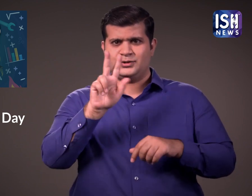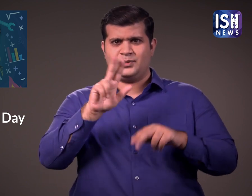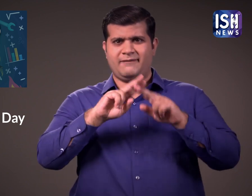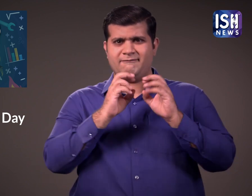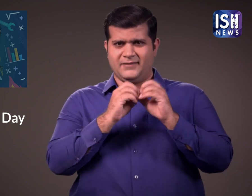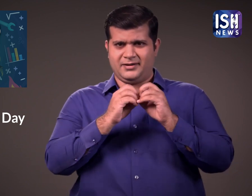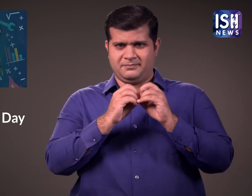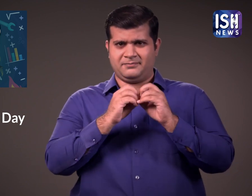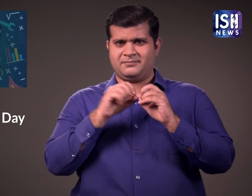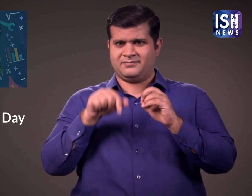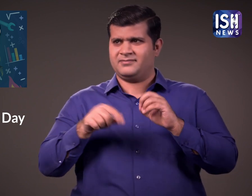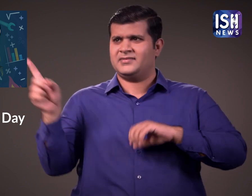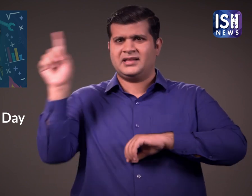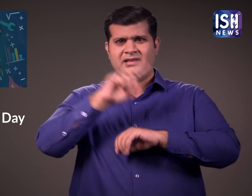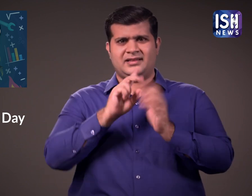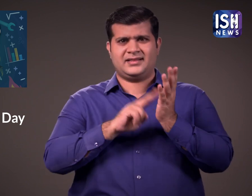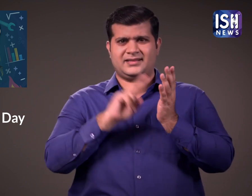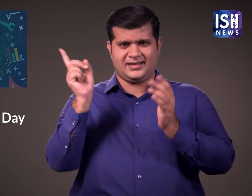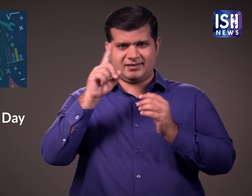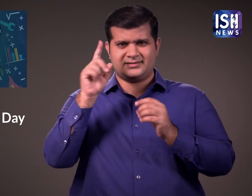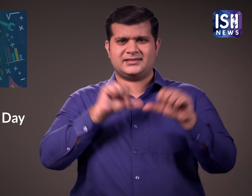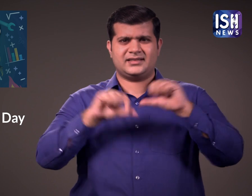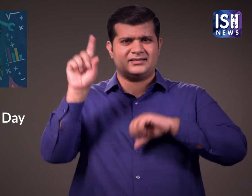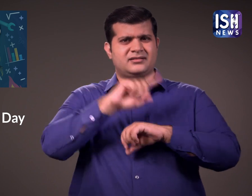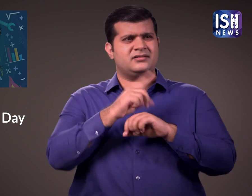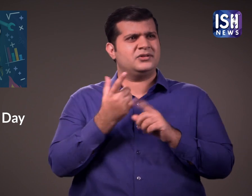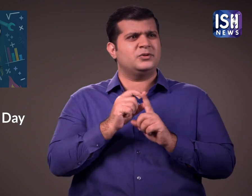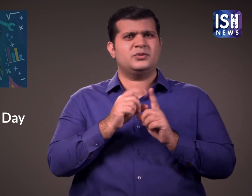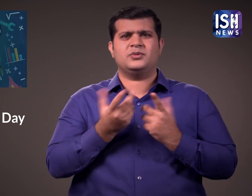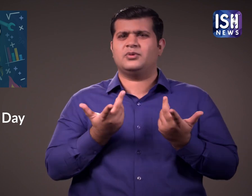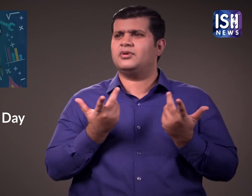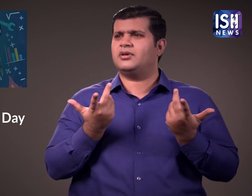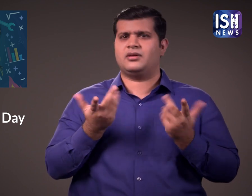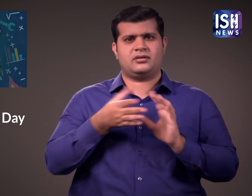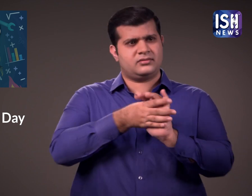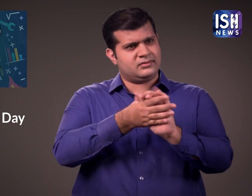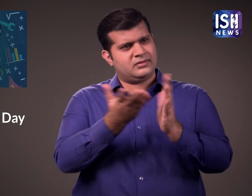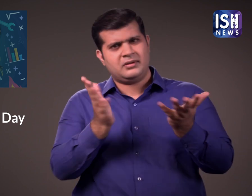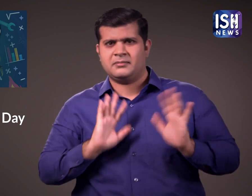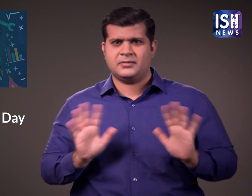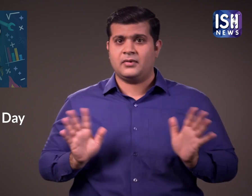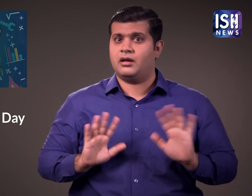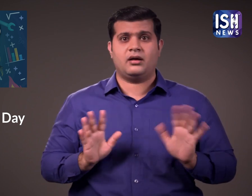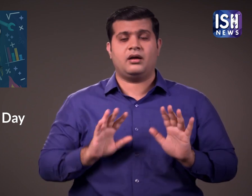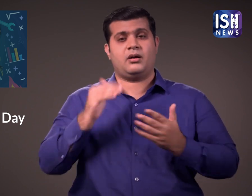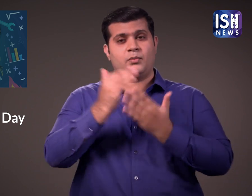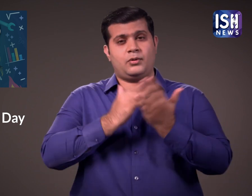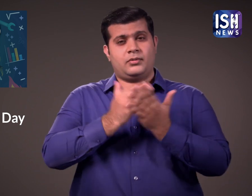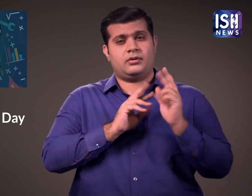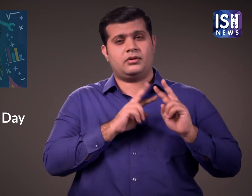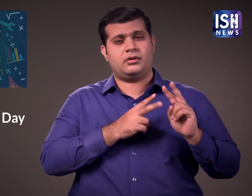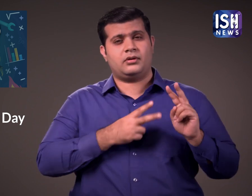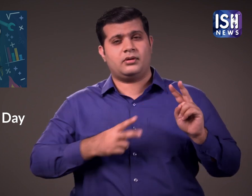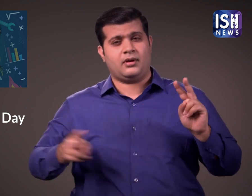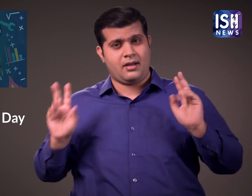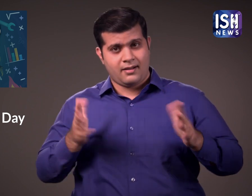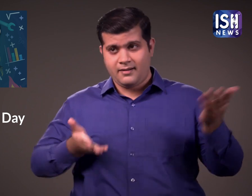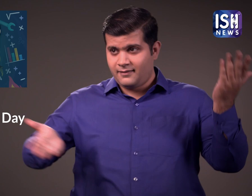तो आज राष्ट्य विज्ञान दिवस है इस दिन हम क्या करते है बस एक दूसरे को अभिवादन करते है नहीं स्कूलों में